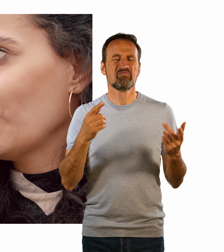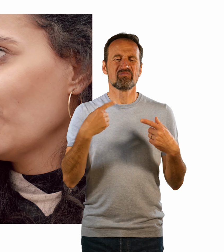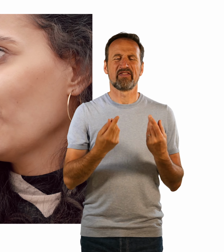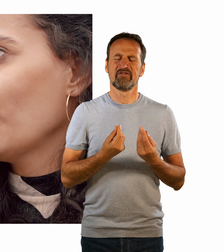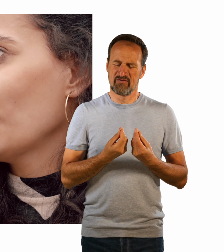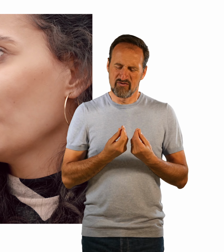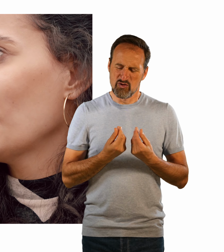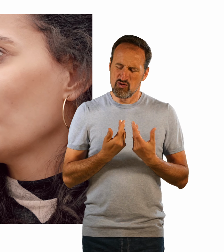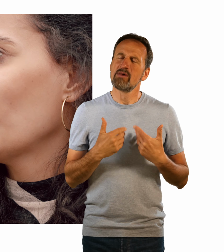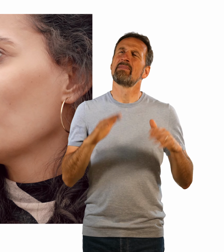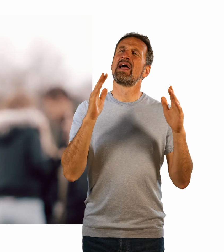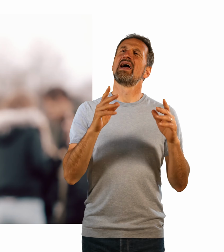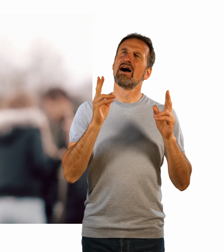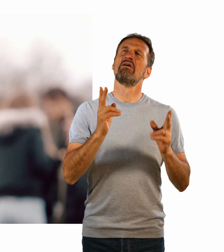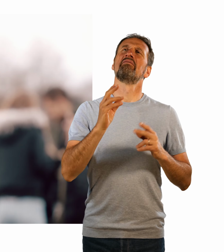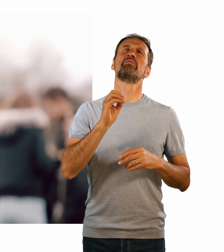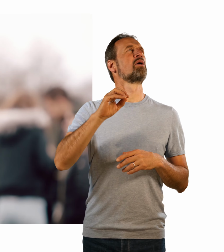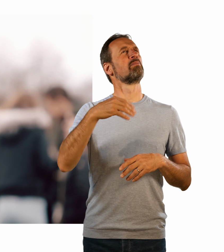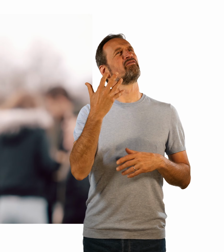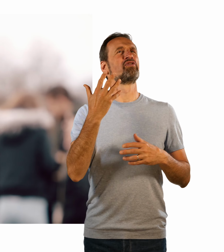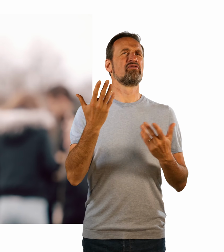nach 0,5 Promille zu fühlen.